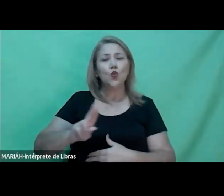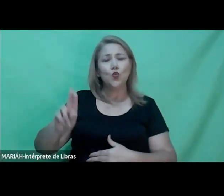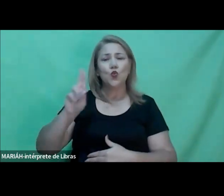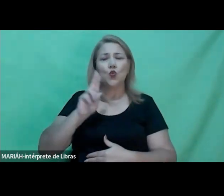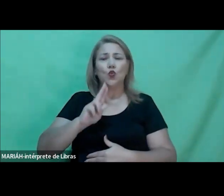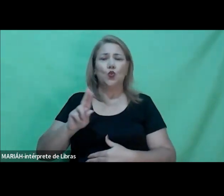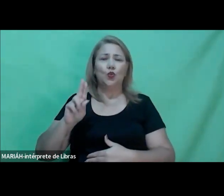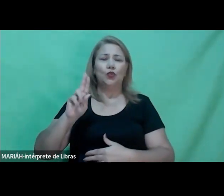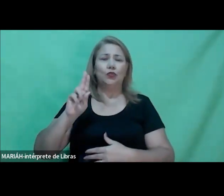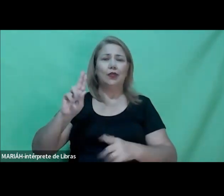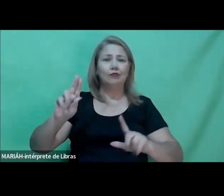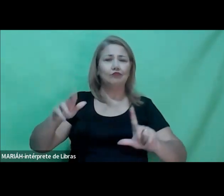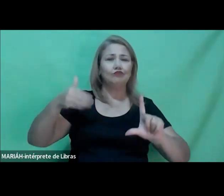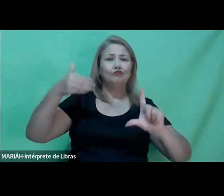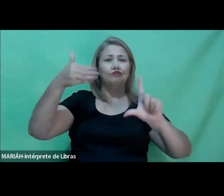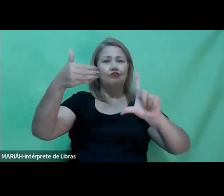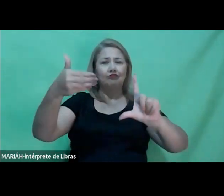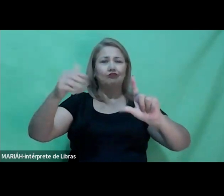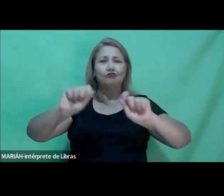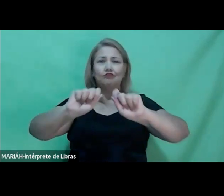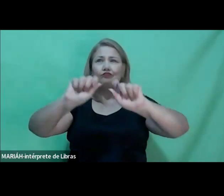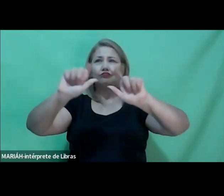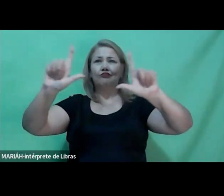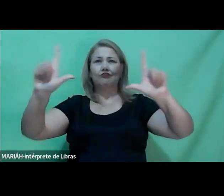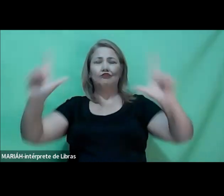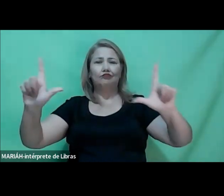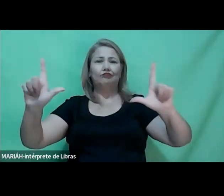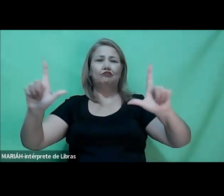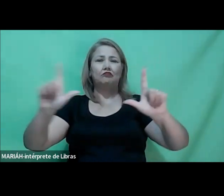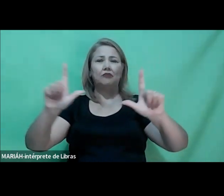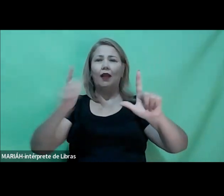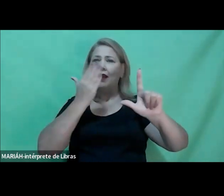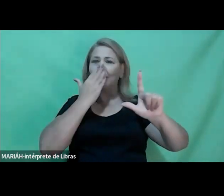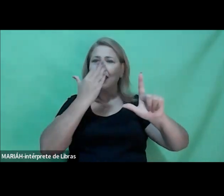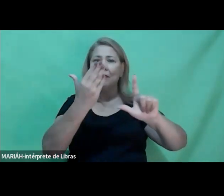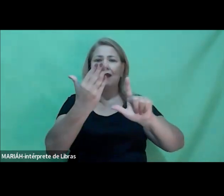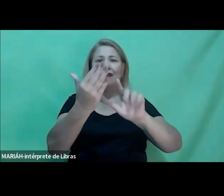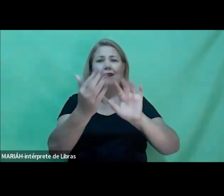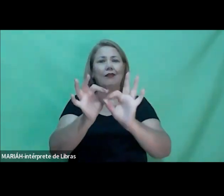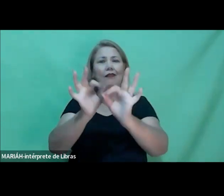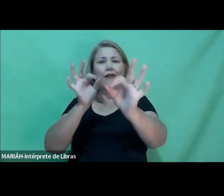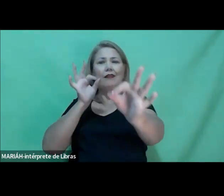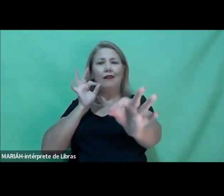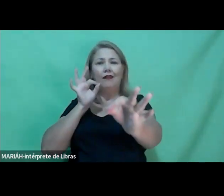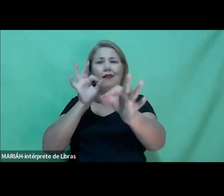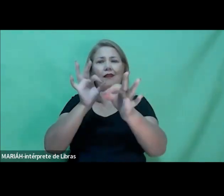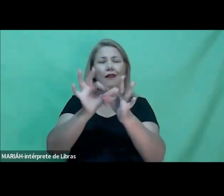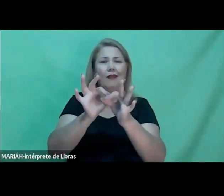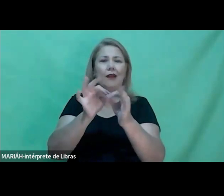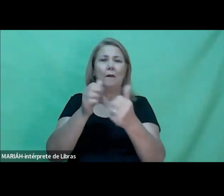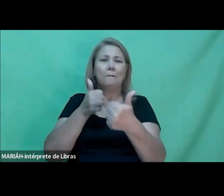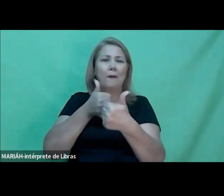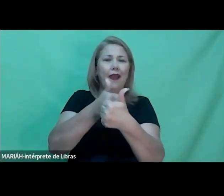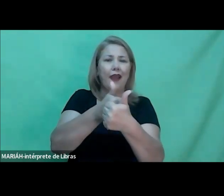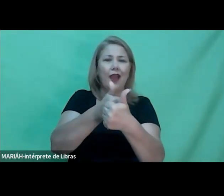proyectar o mirar eh que que qué distancia están por ejemplo en espacios físicos